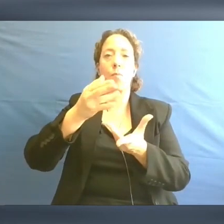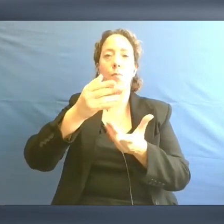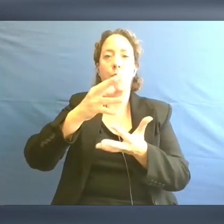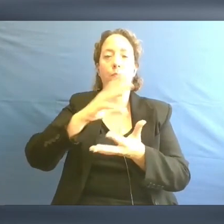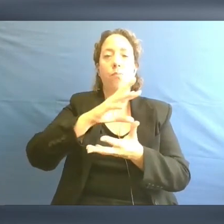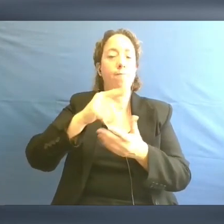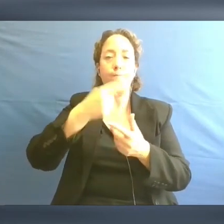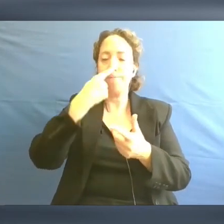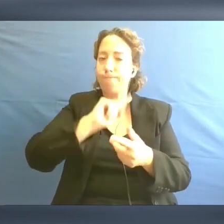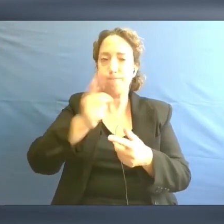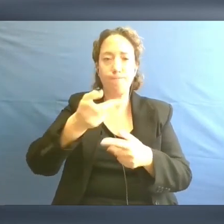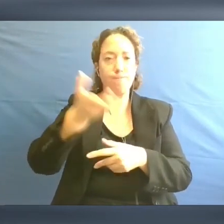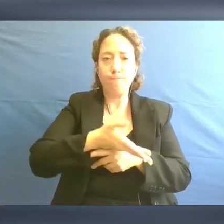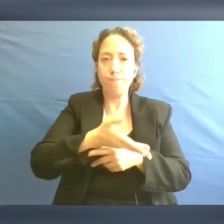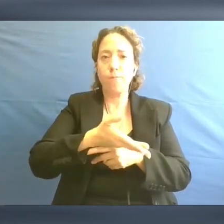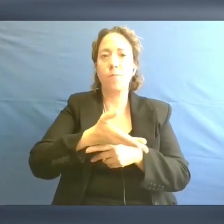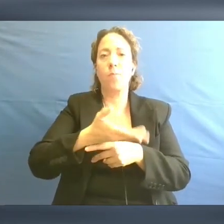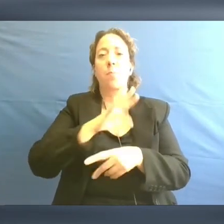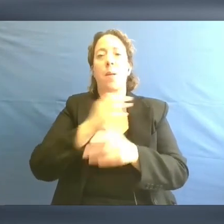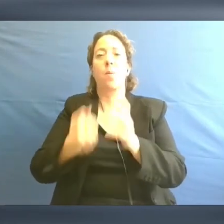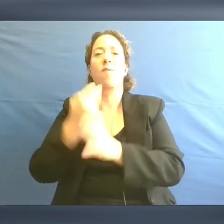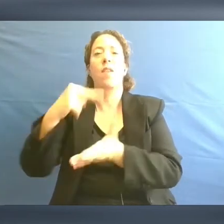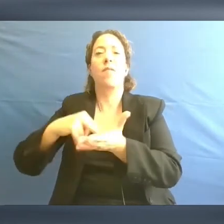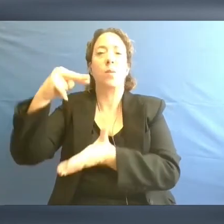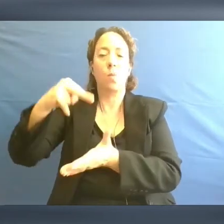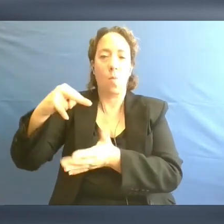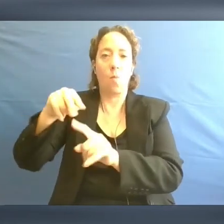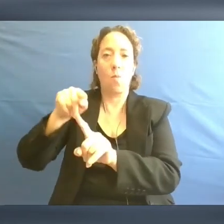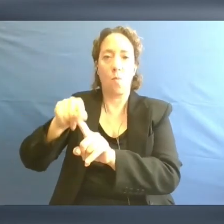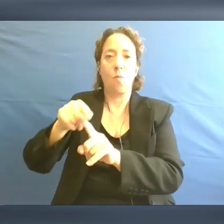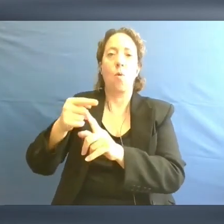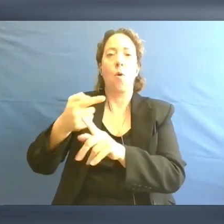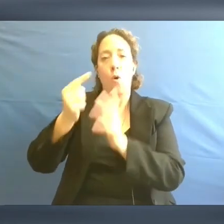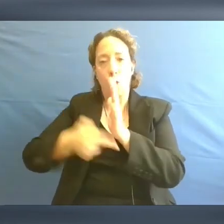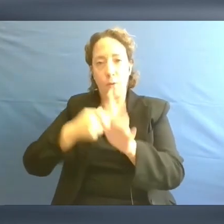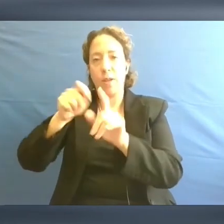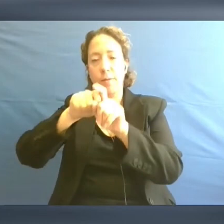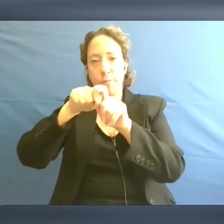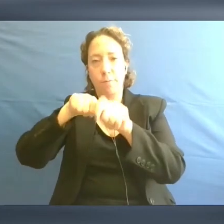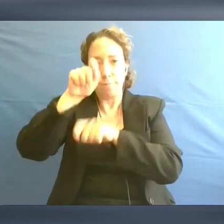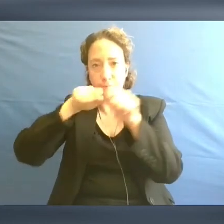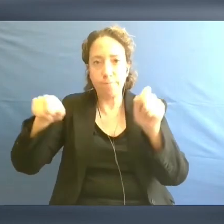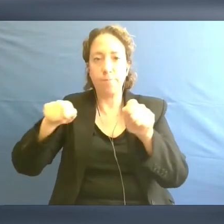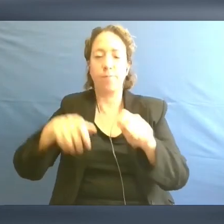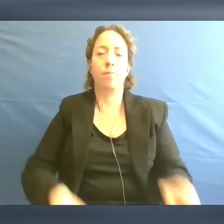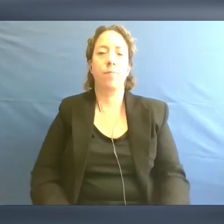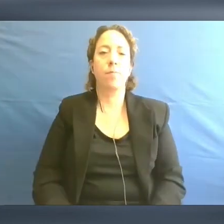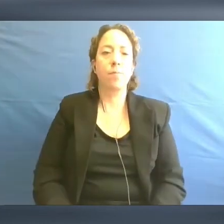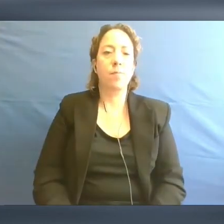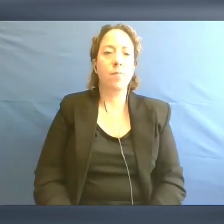invalide, soit invalidée. Avec les nouvelles versions, on va donc réévaluer la règle.